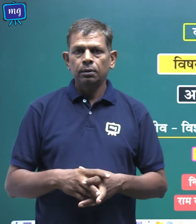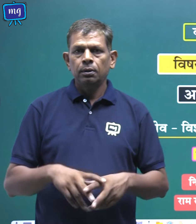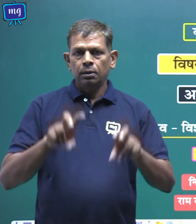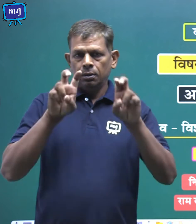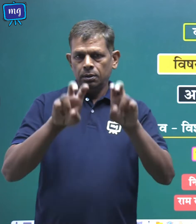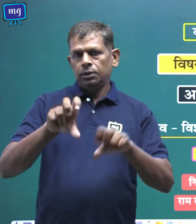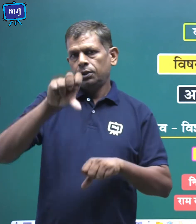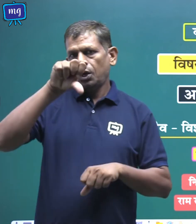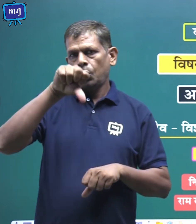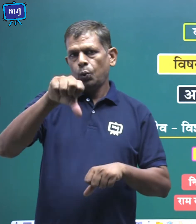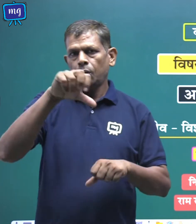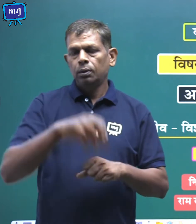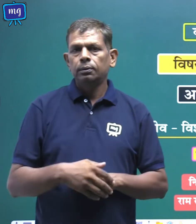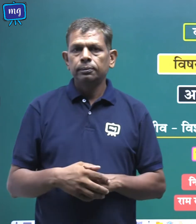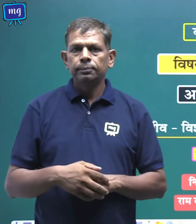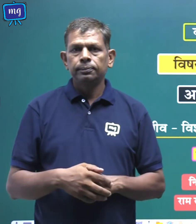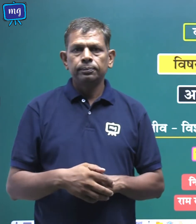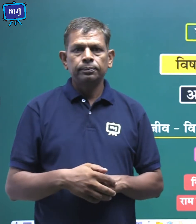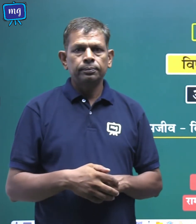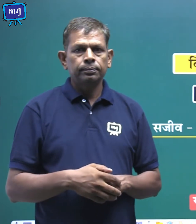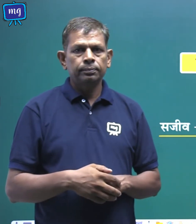अध्याय 9